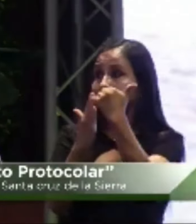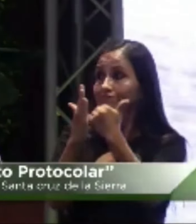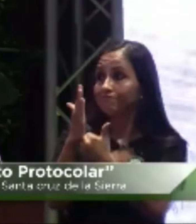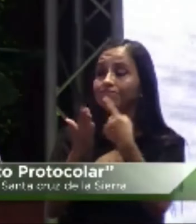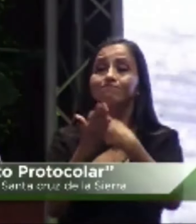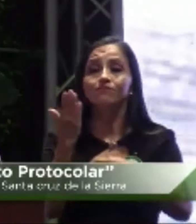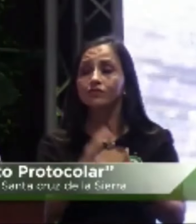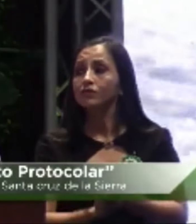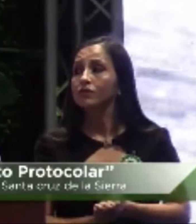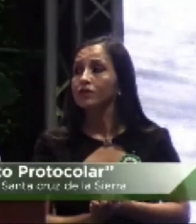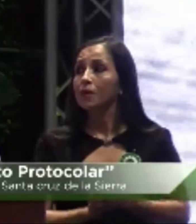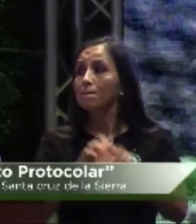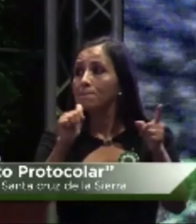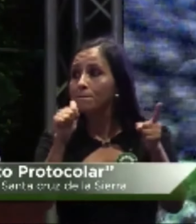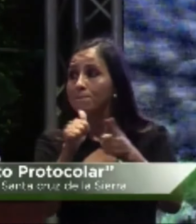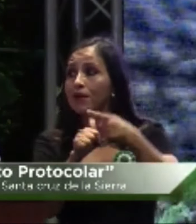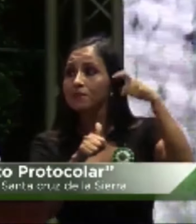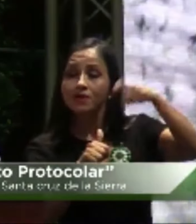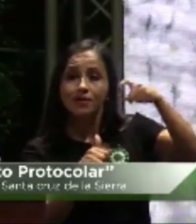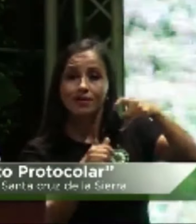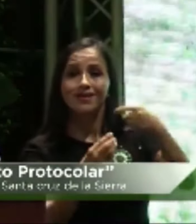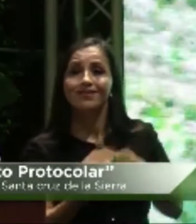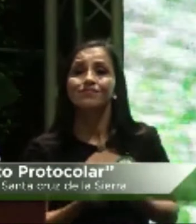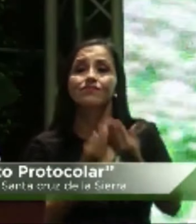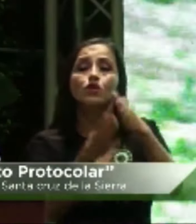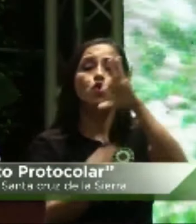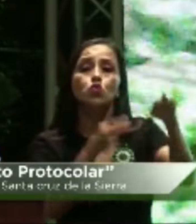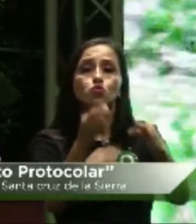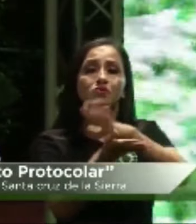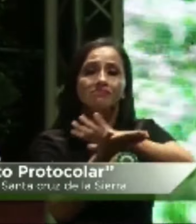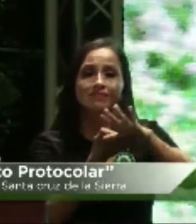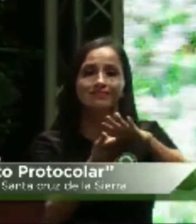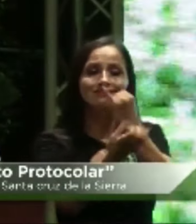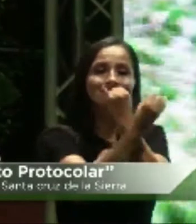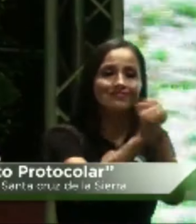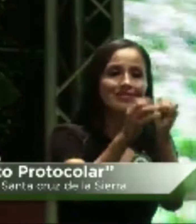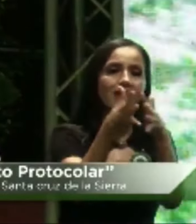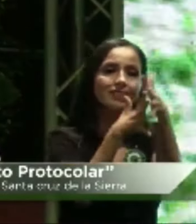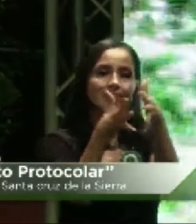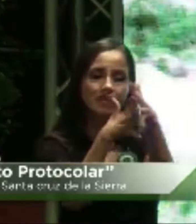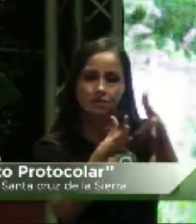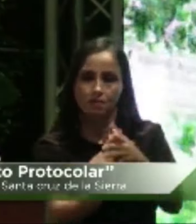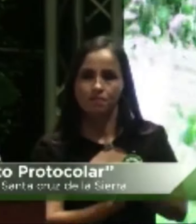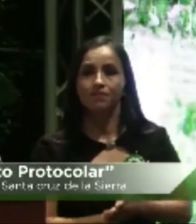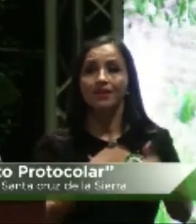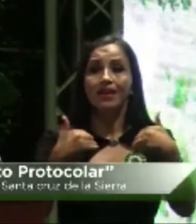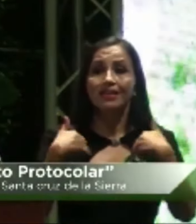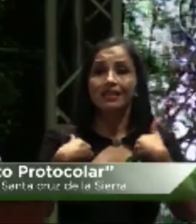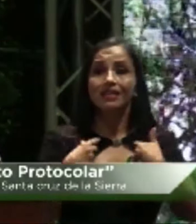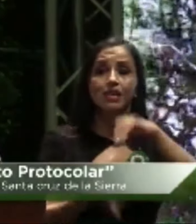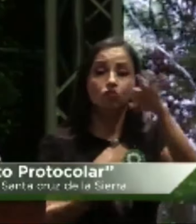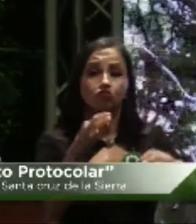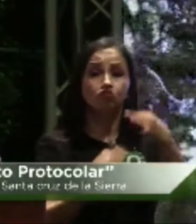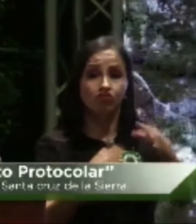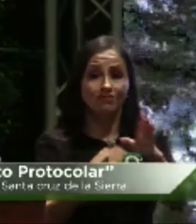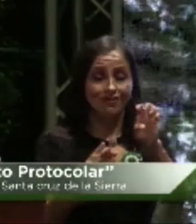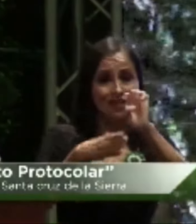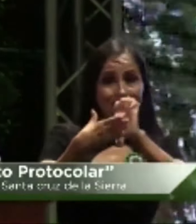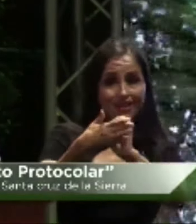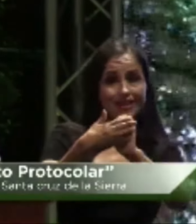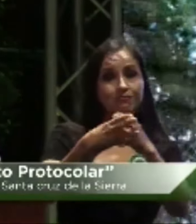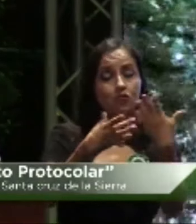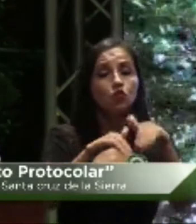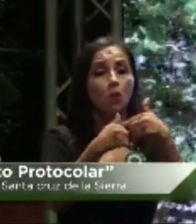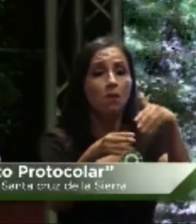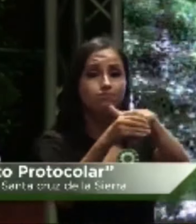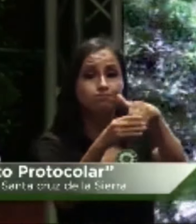pasan necesariamente por disponer una justicia independiente y transparente, por contar con tribunales electorales